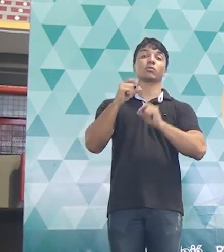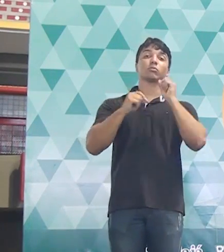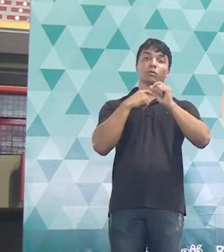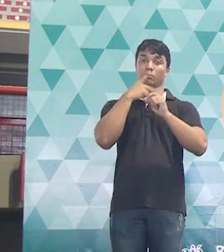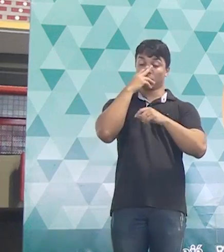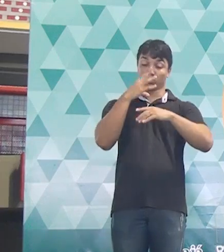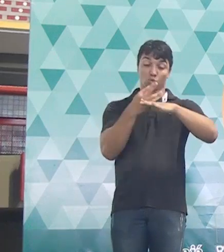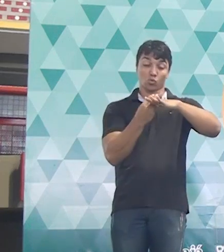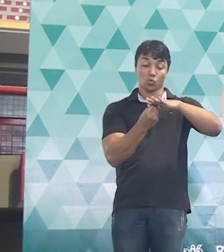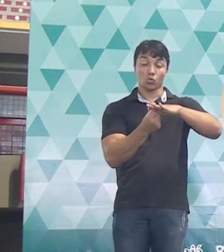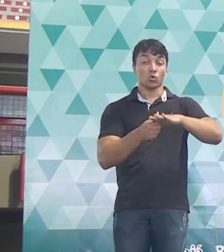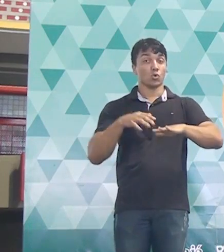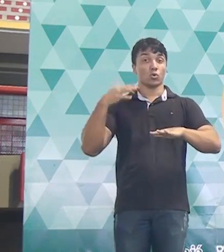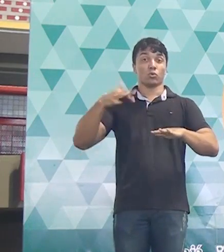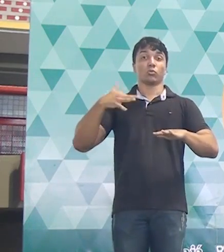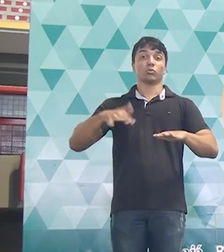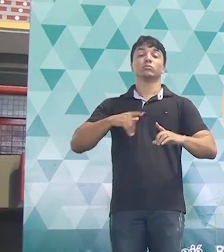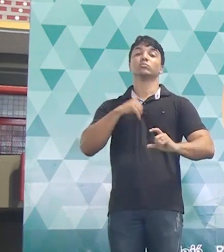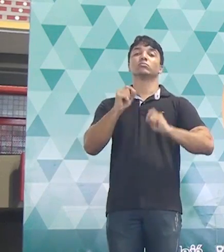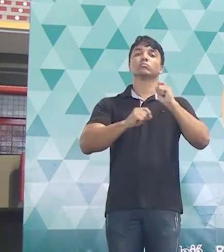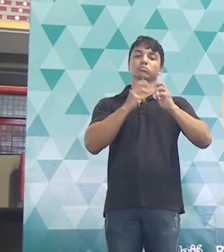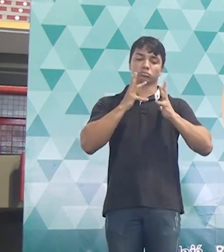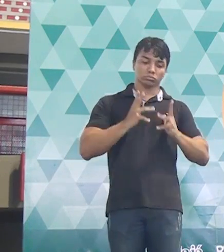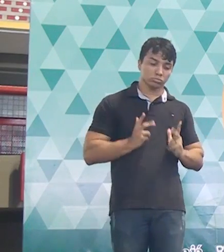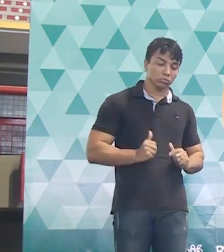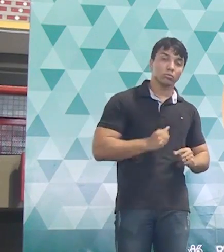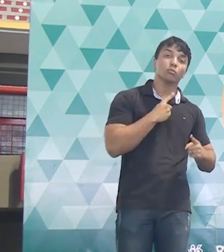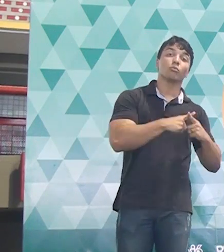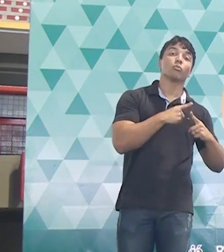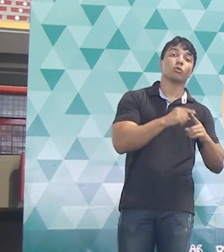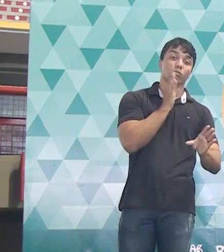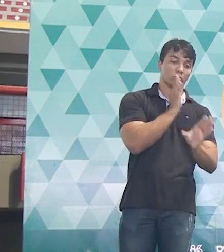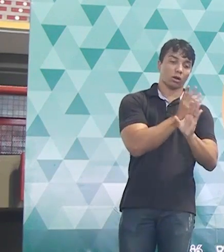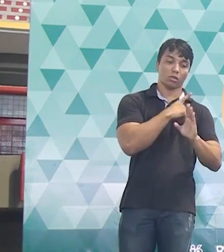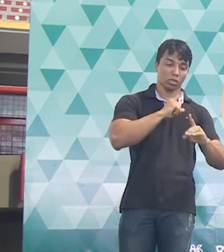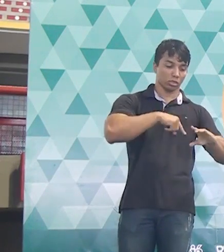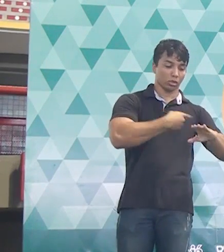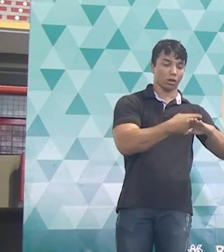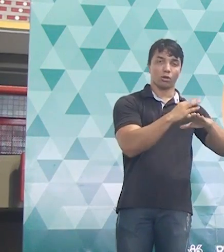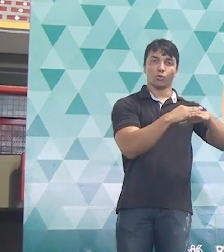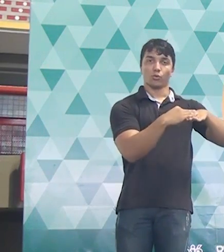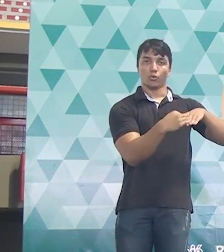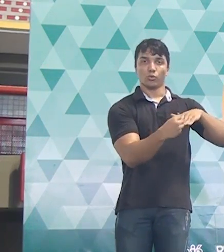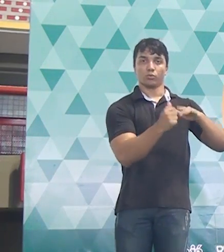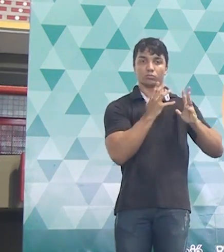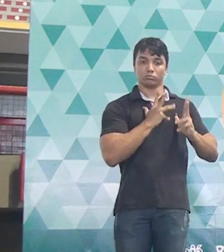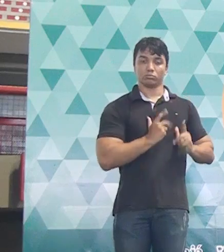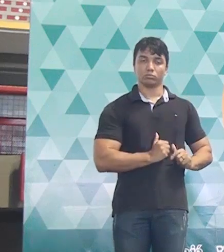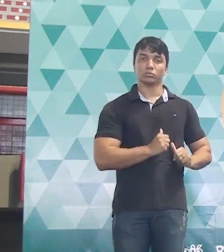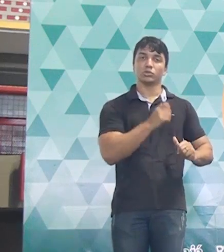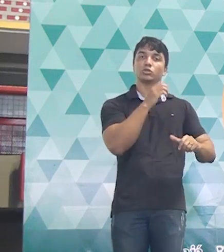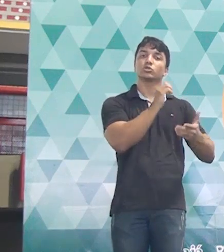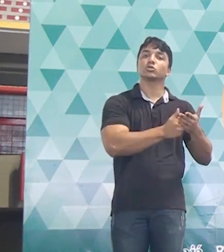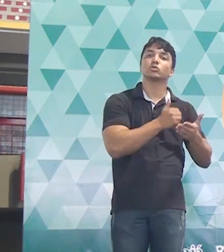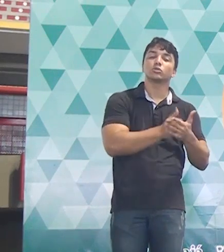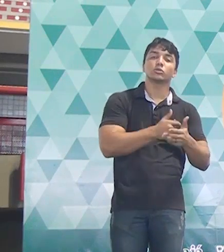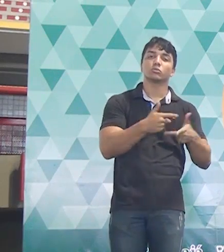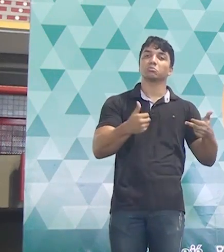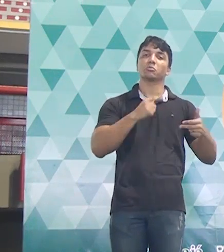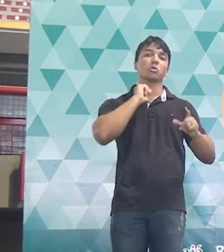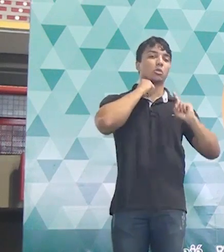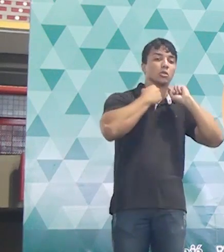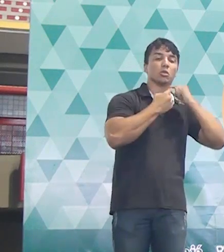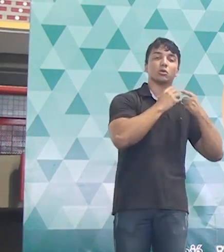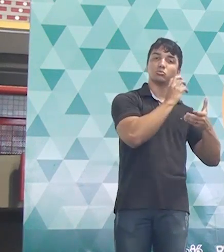altamente corrosivo e ele é usado como material de limpeza por conta do seu poder corrosivo. Ele remove sujeira que os outros agentes comuns